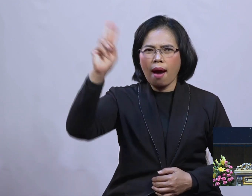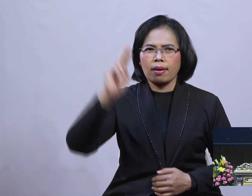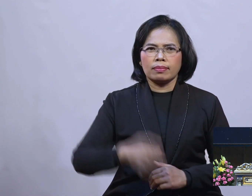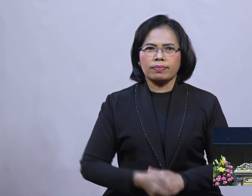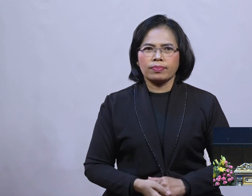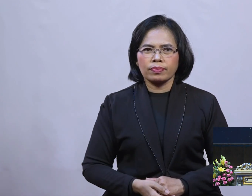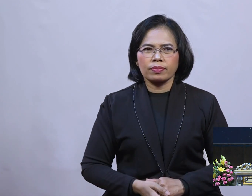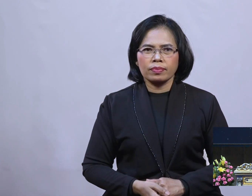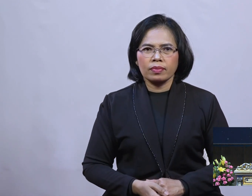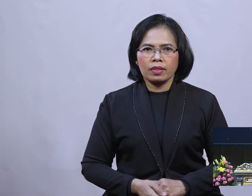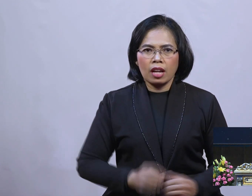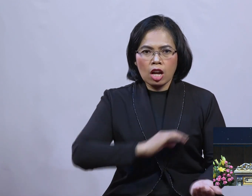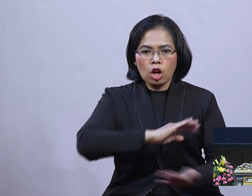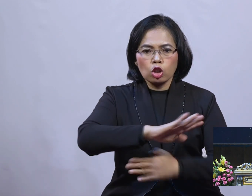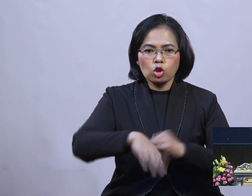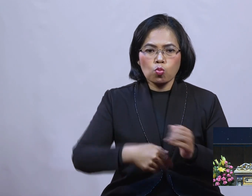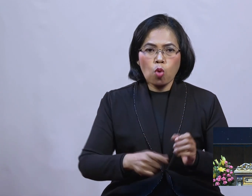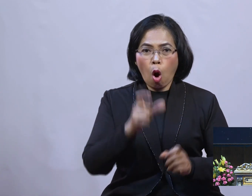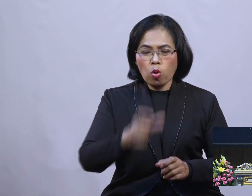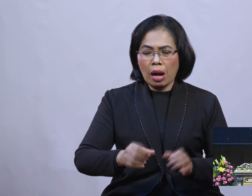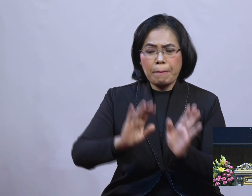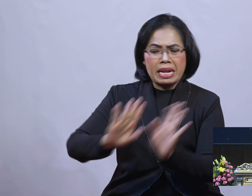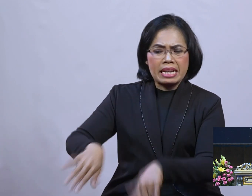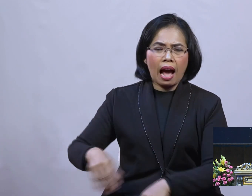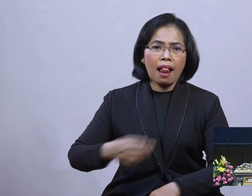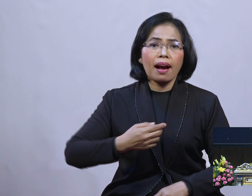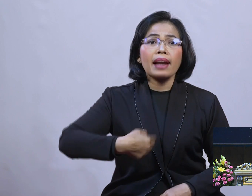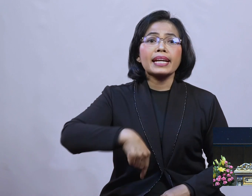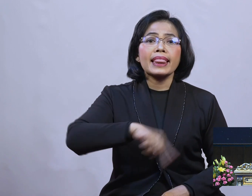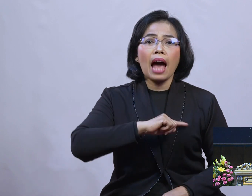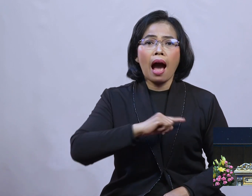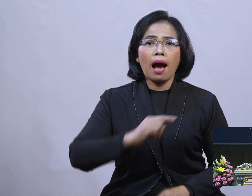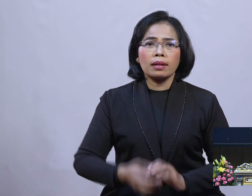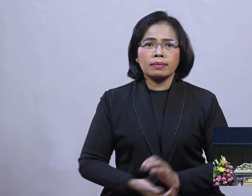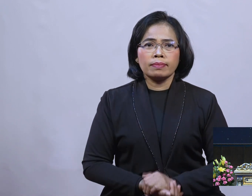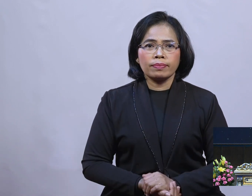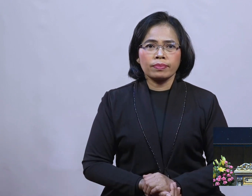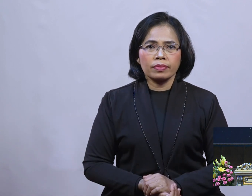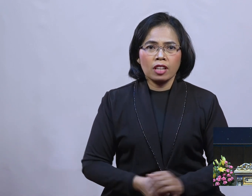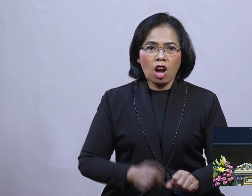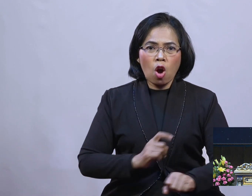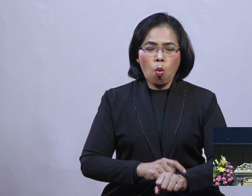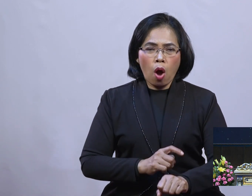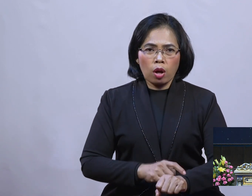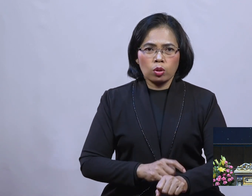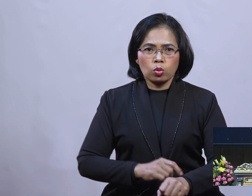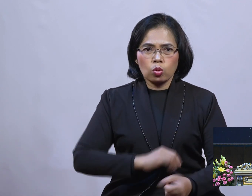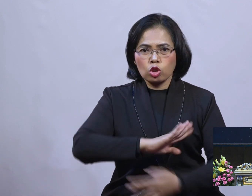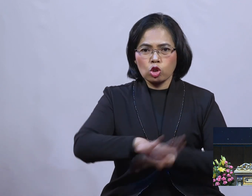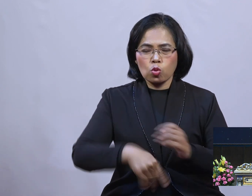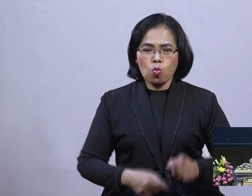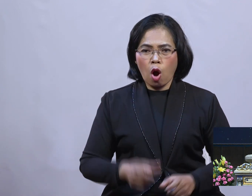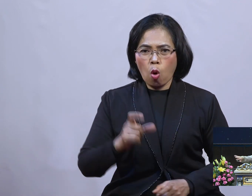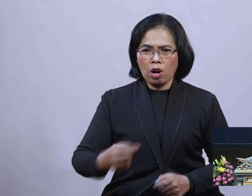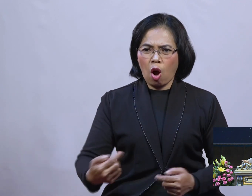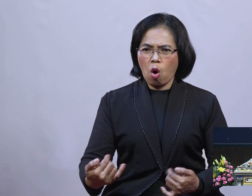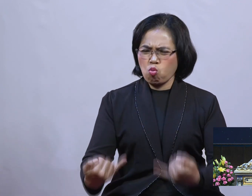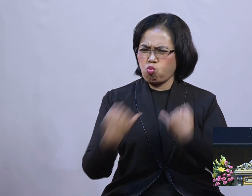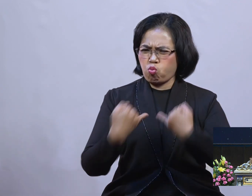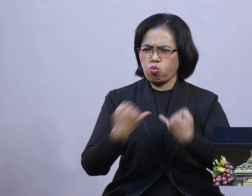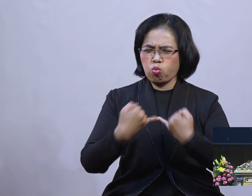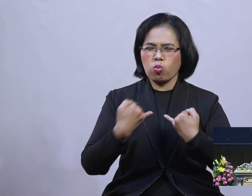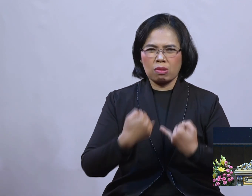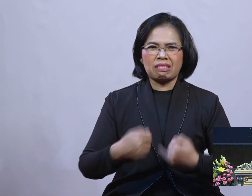bahkan waktu Semua orang meninggalkan kisah Batu semua orang memakai kita waktu Semua orang